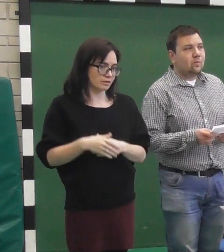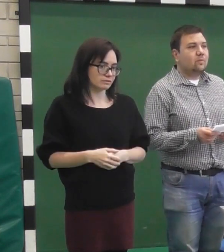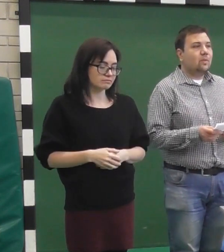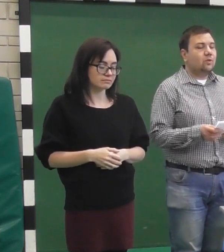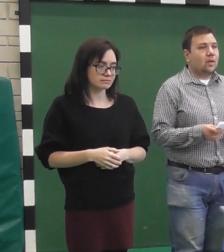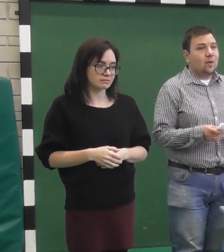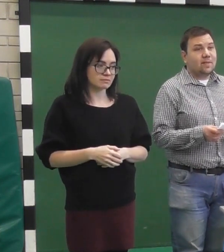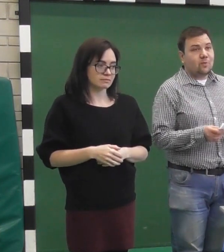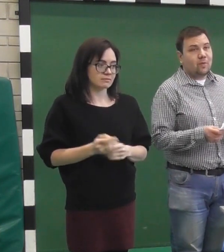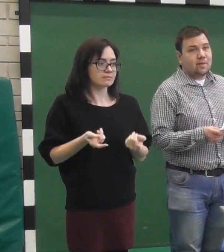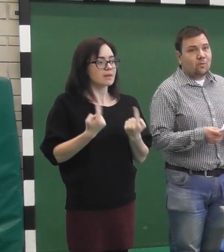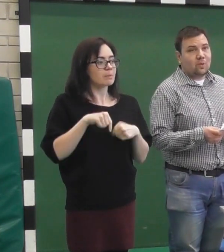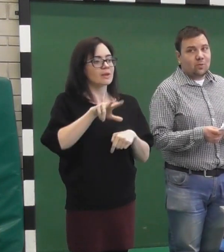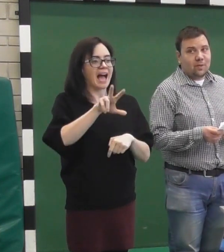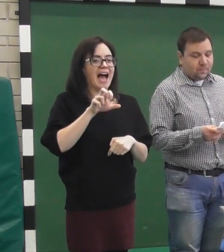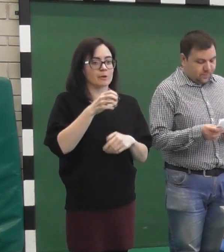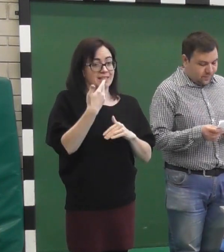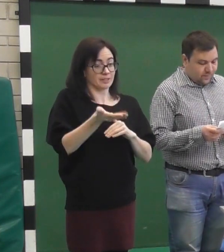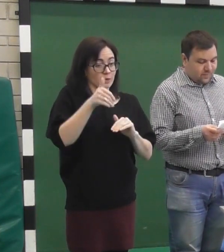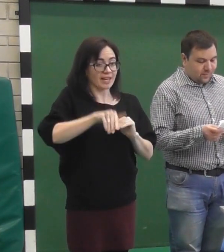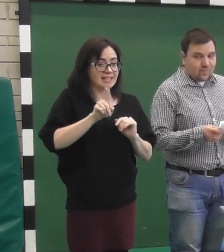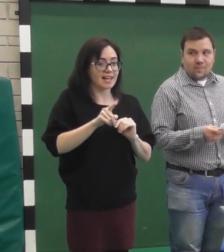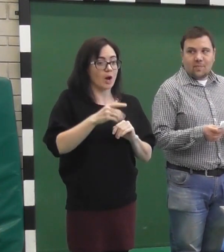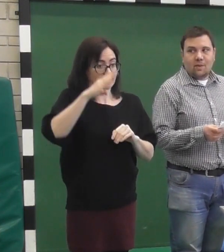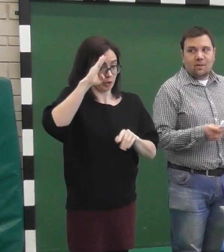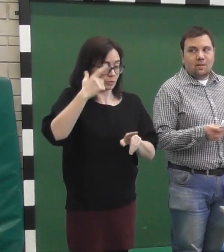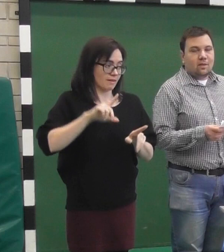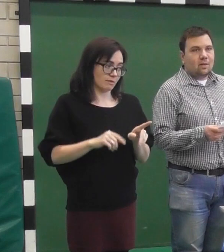Közöttük csak 350 ezer volt katona,